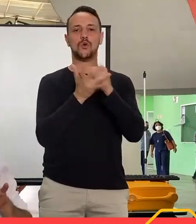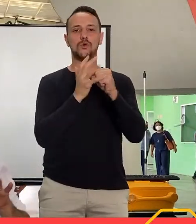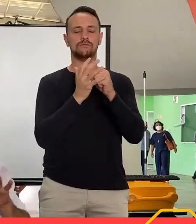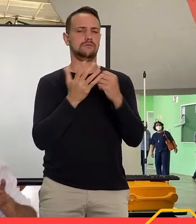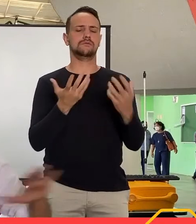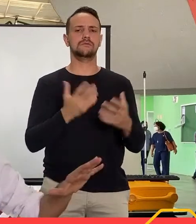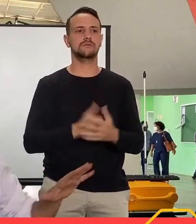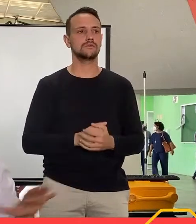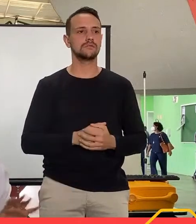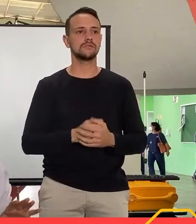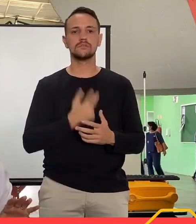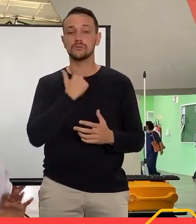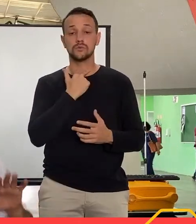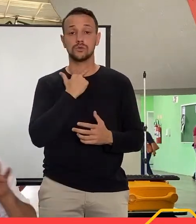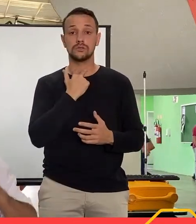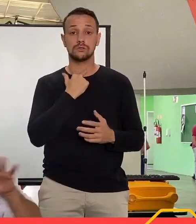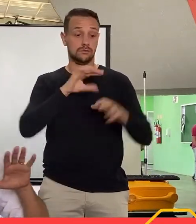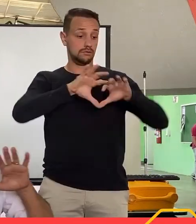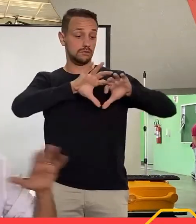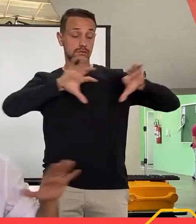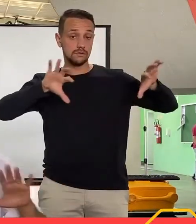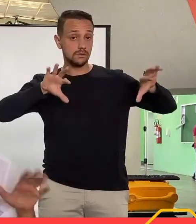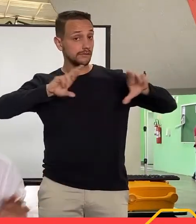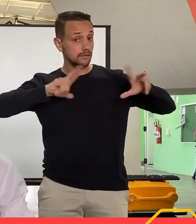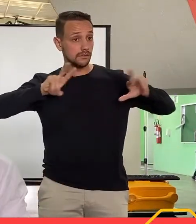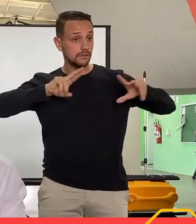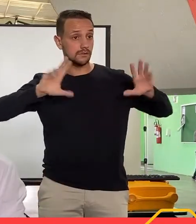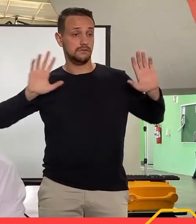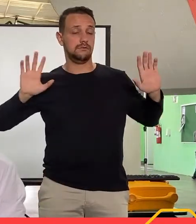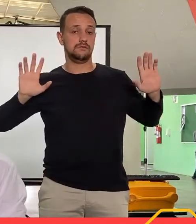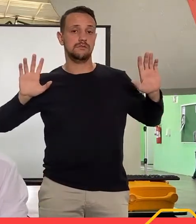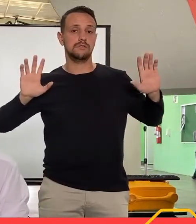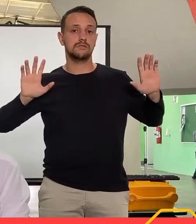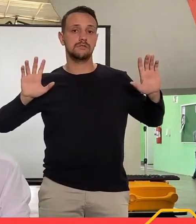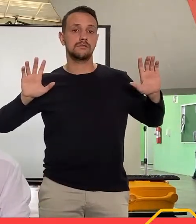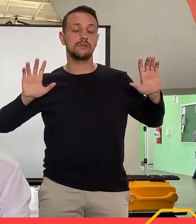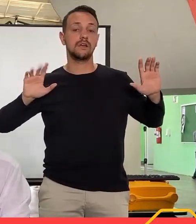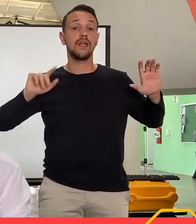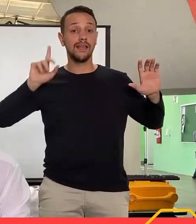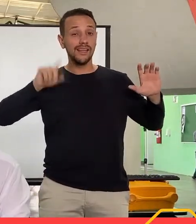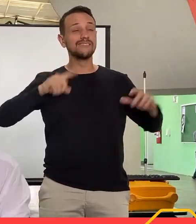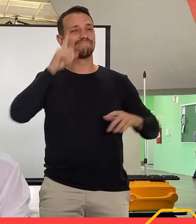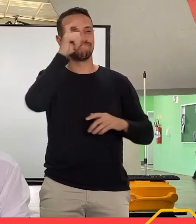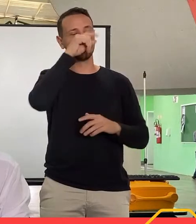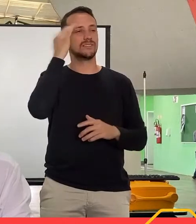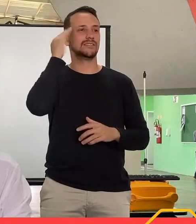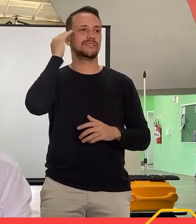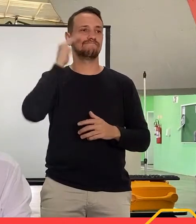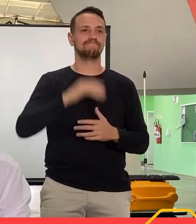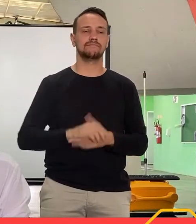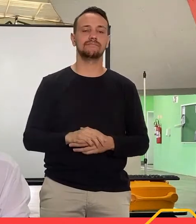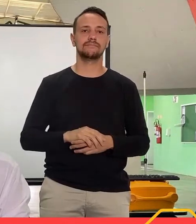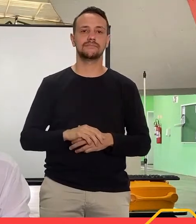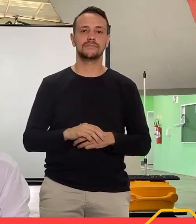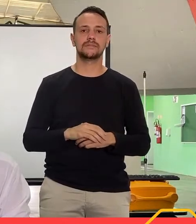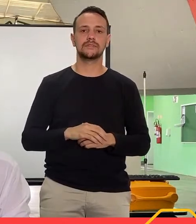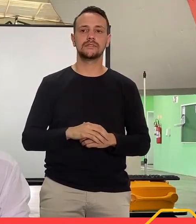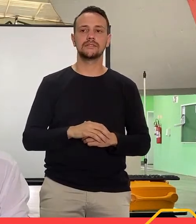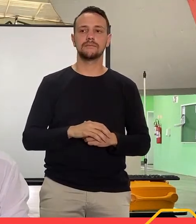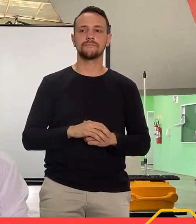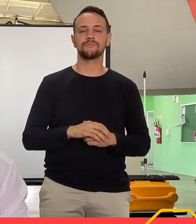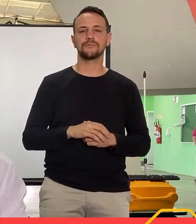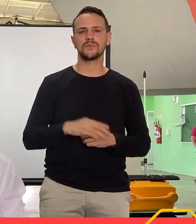São esferas diferentes, nós estamos falando de esferas diferentes. Isso é muito difícil de entender.